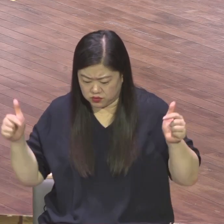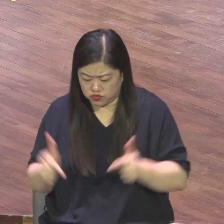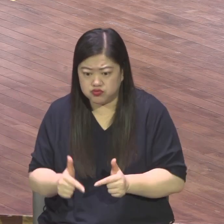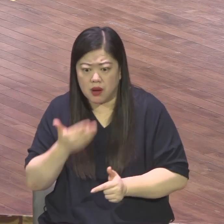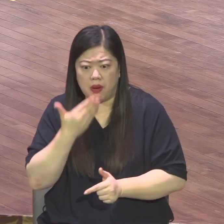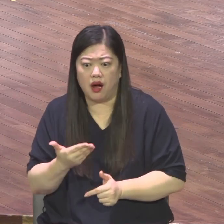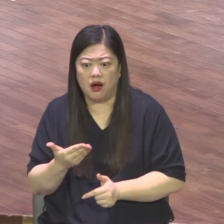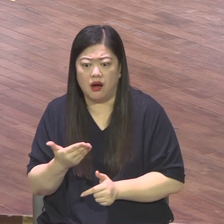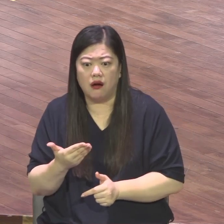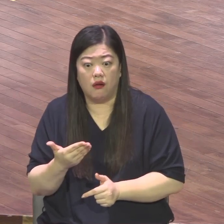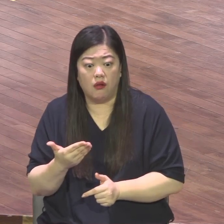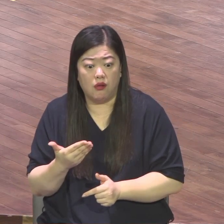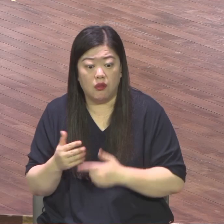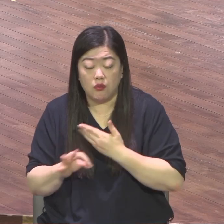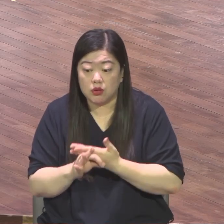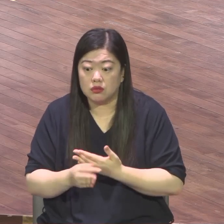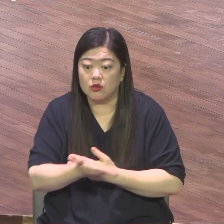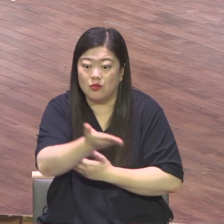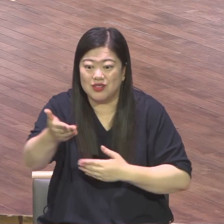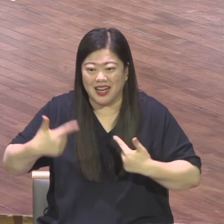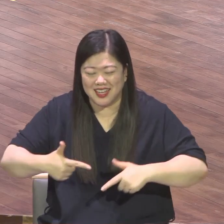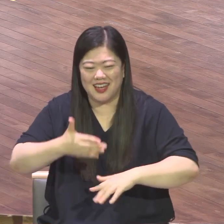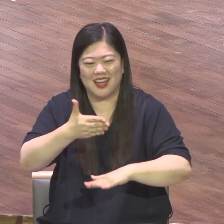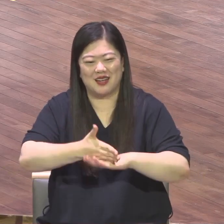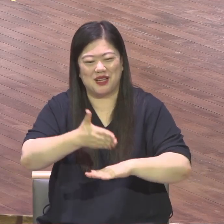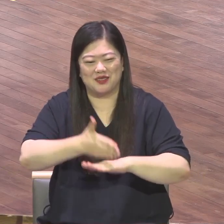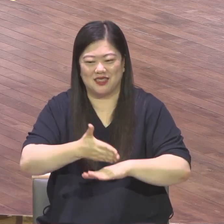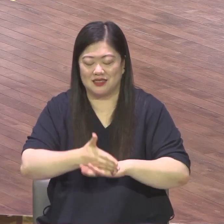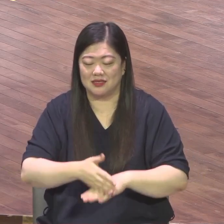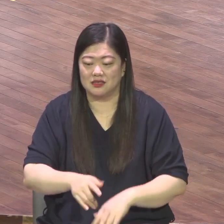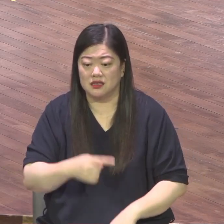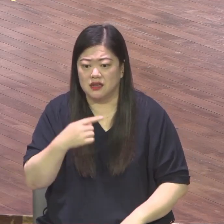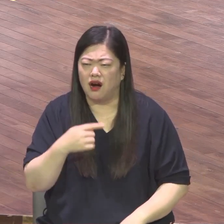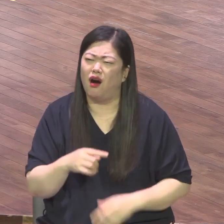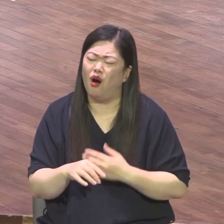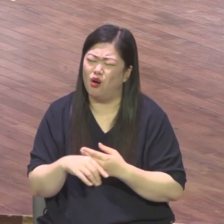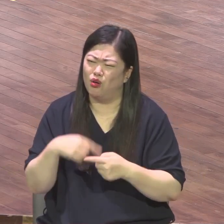때. 항상 기뻐하라. 바보처럼 기뻐하세요.